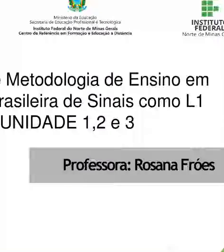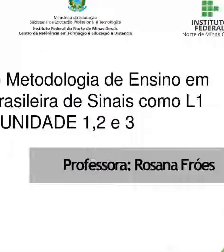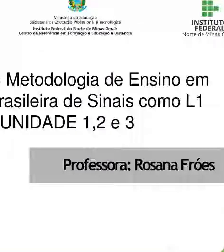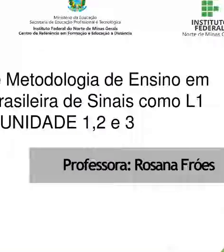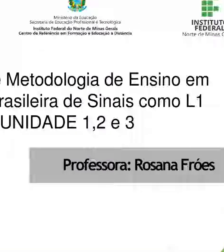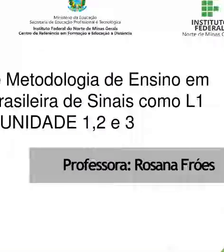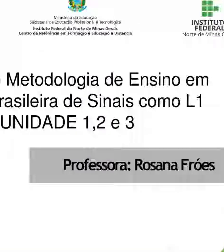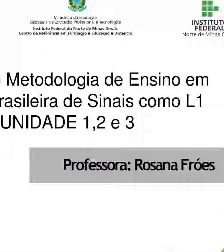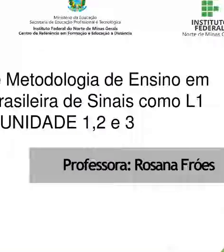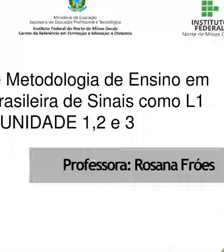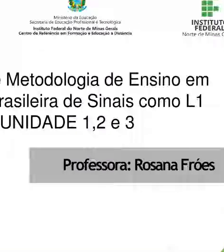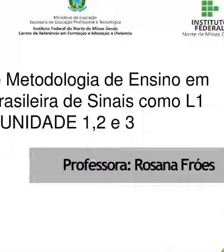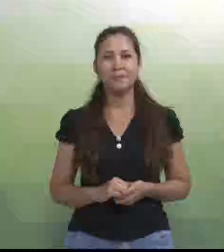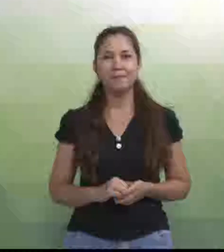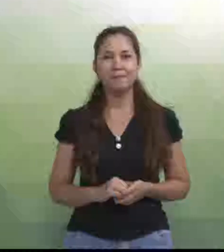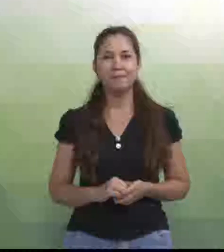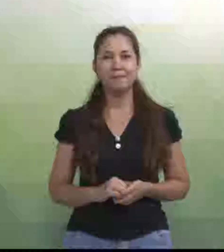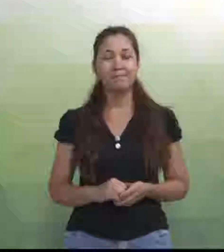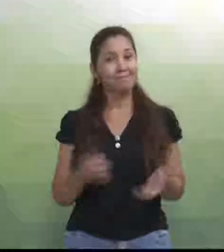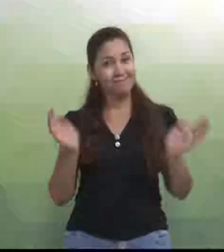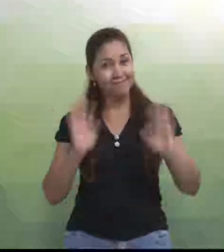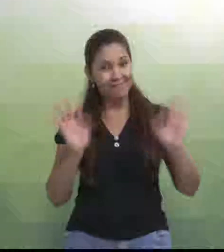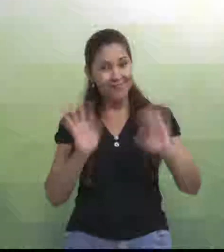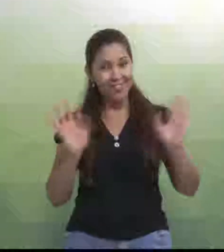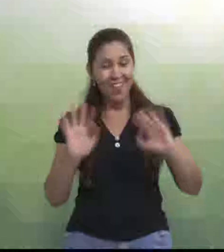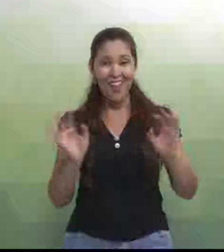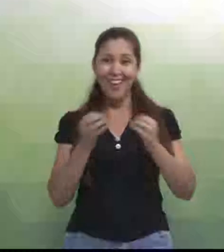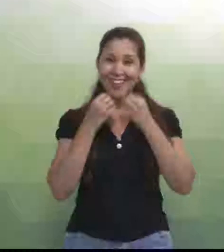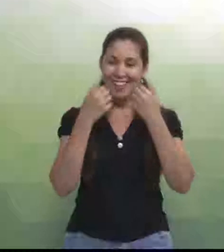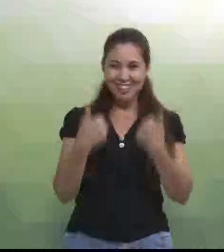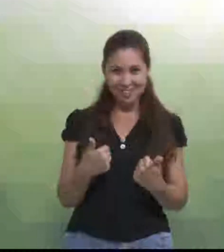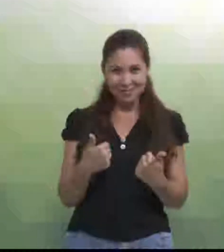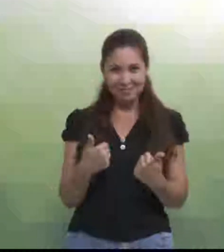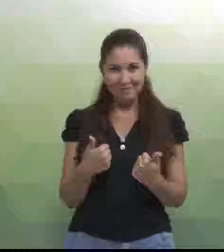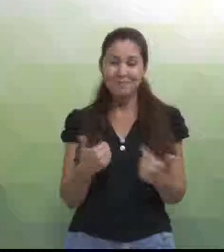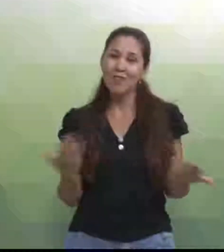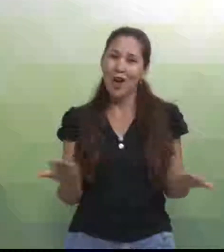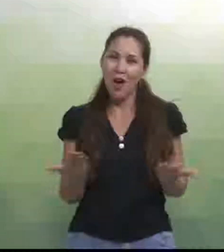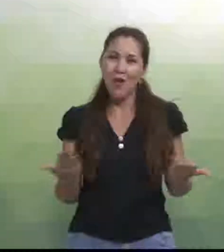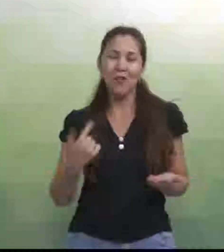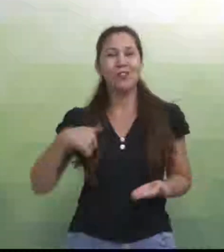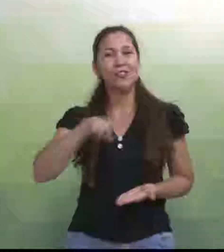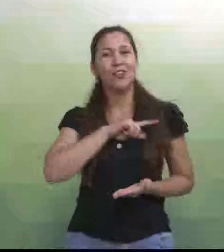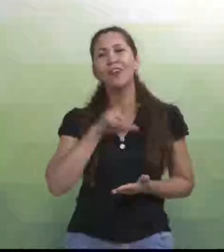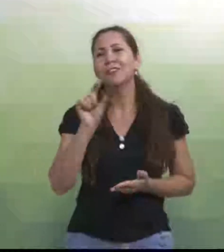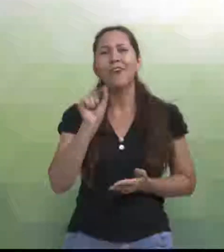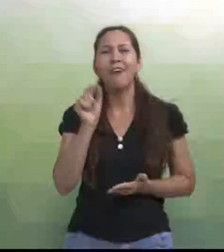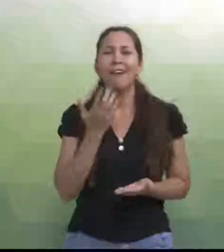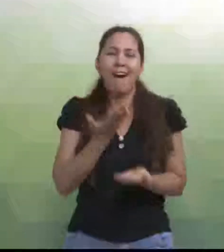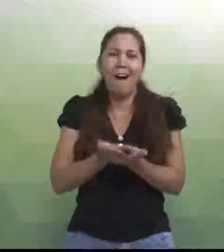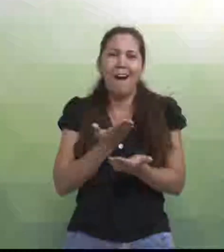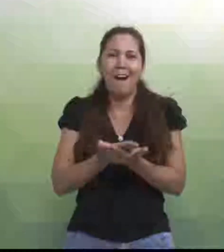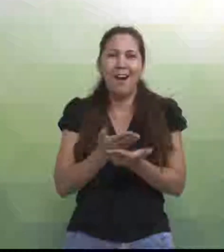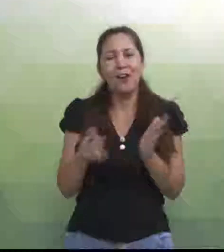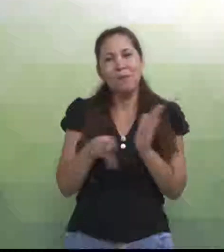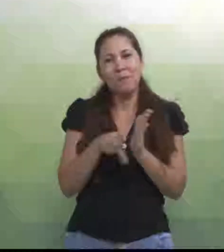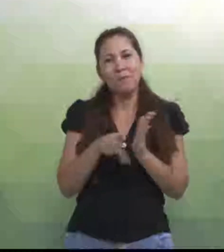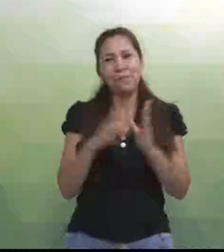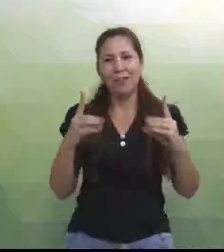Olá, tudo bem? Então agora nós iniciaremos a nossa aula de Didática e Metodologia de Ensino